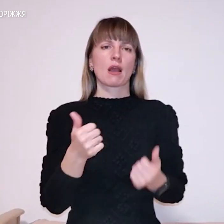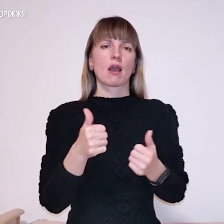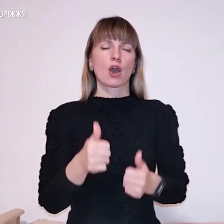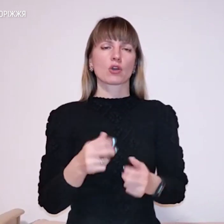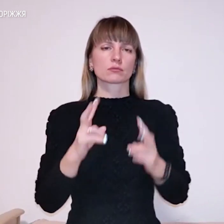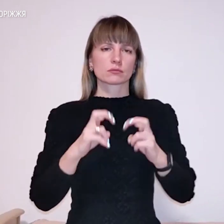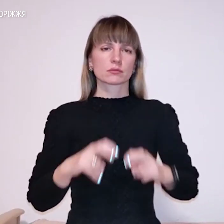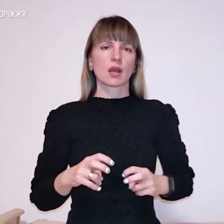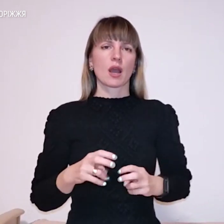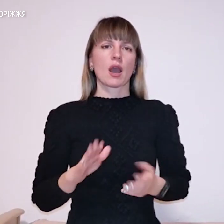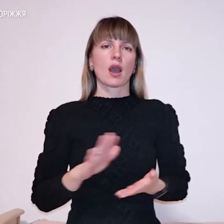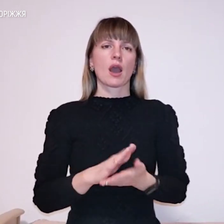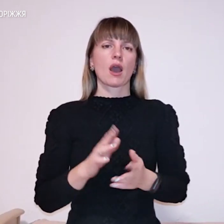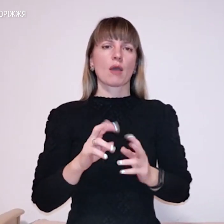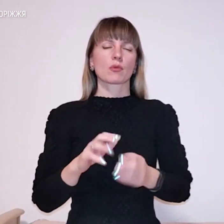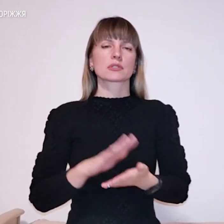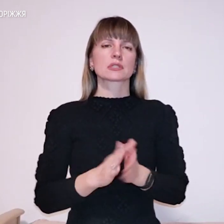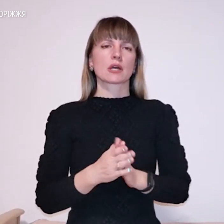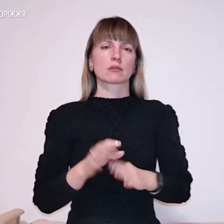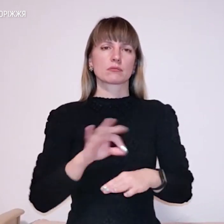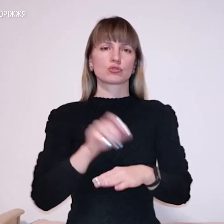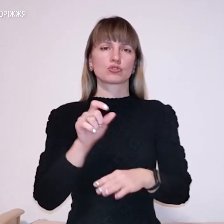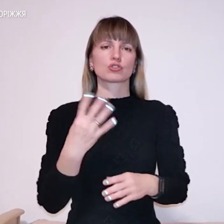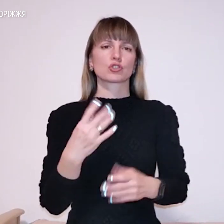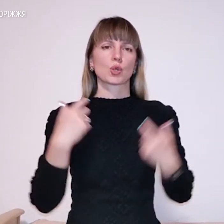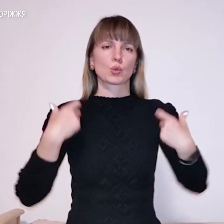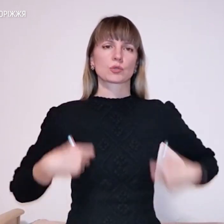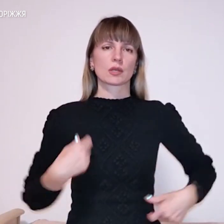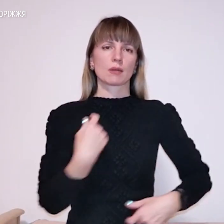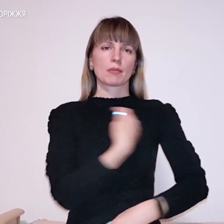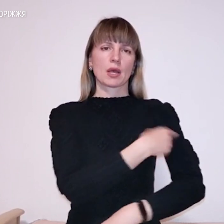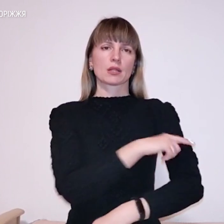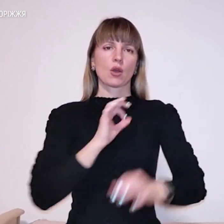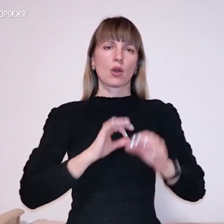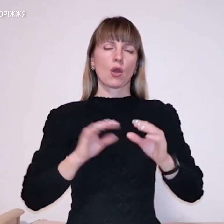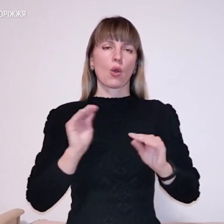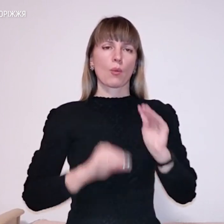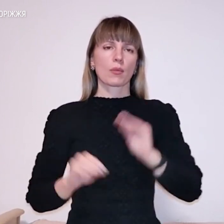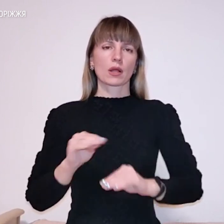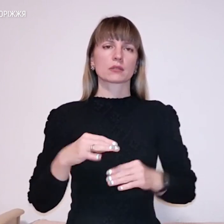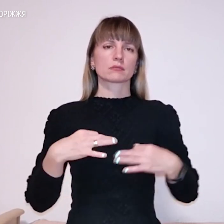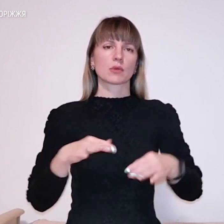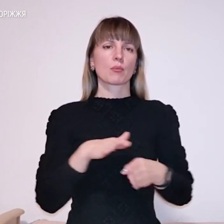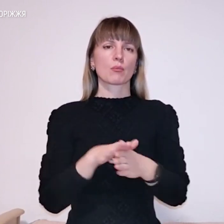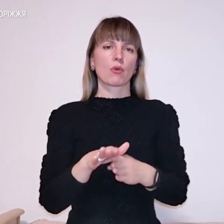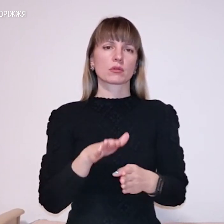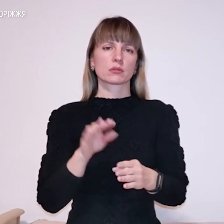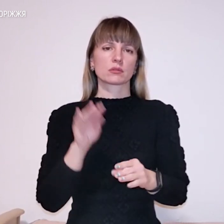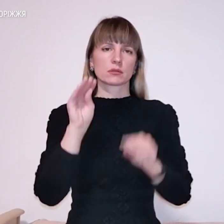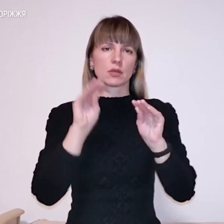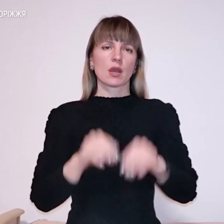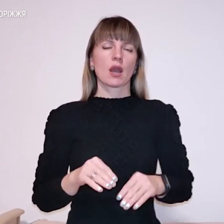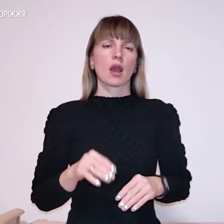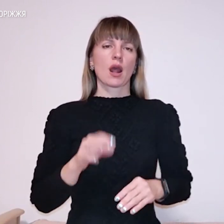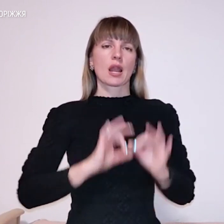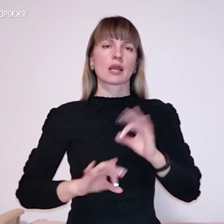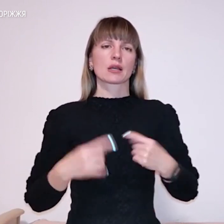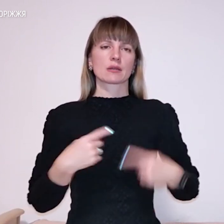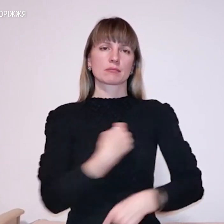діагностичної обробки стану пацієнтів, 4 рюкзаки з медичним обладнанням. Крім того, авто повністю завантажено ліками і медичними матеріалами, які ми